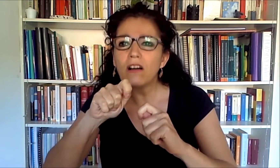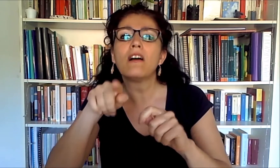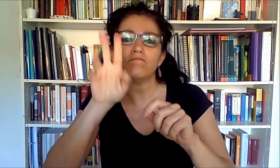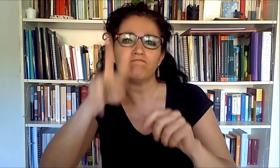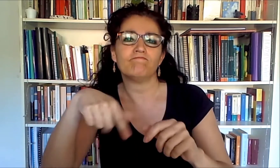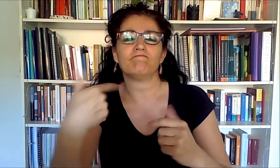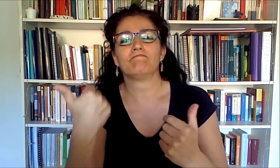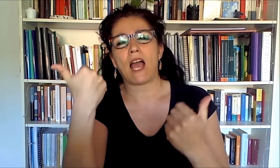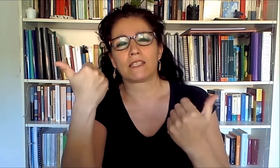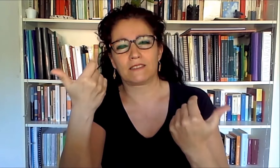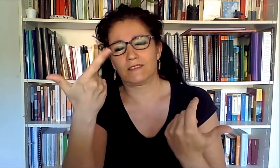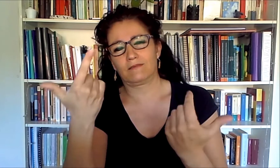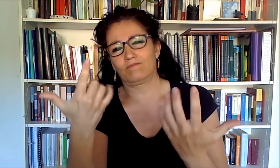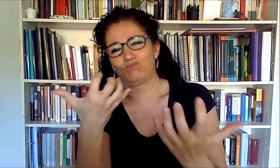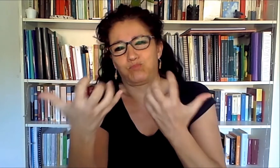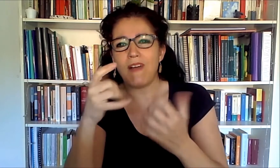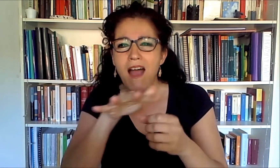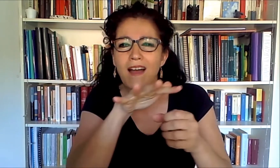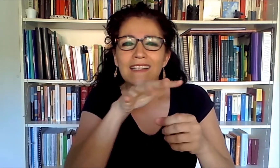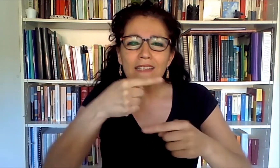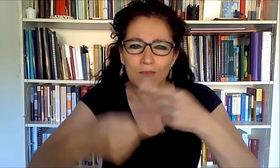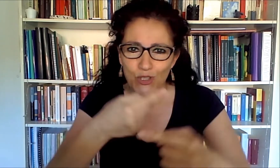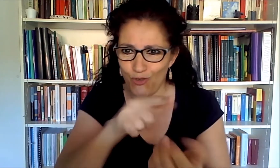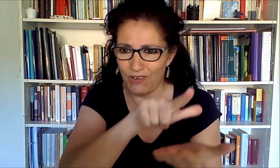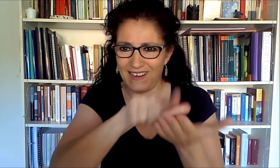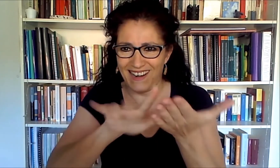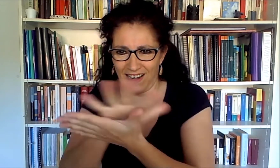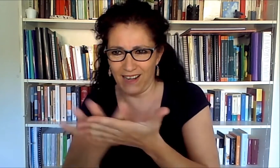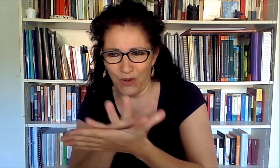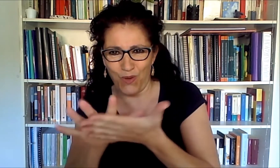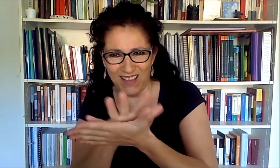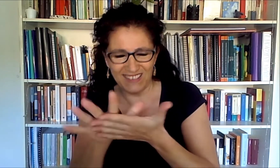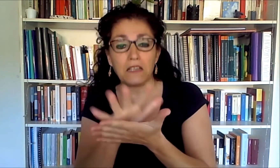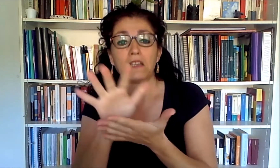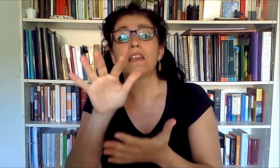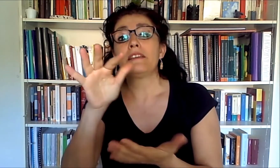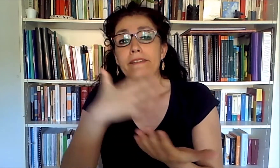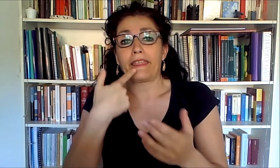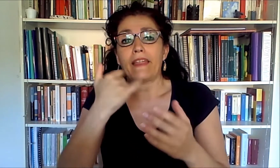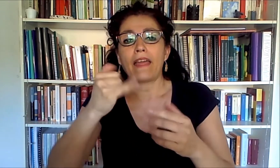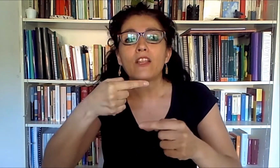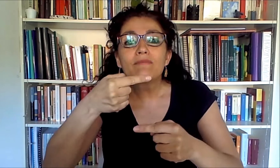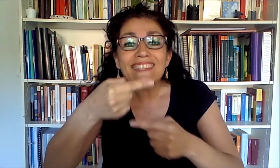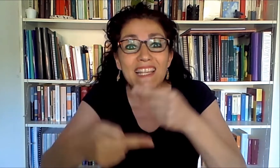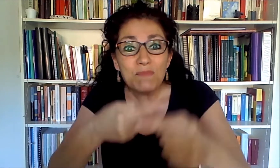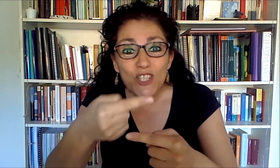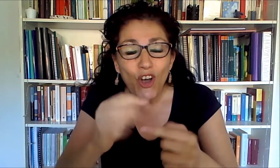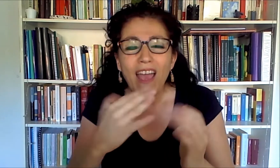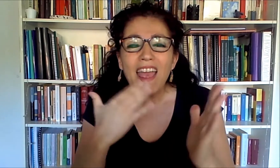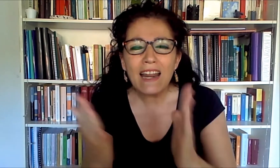Hemos observado que, a pesar de existir una obvia ruptura intergeneracional en la transmisión familiar, con el tiempo